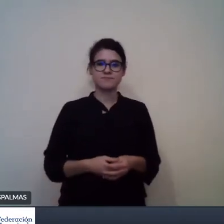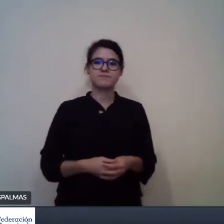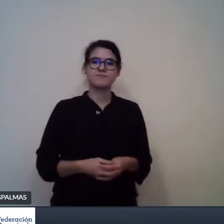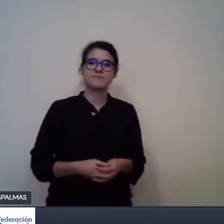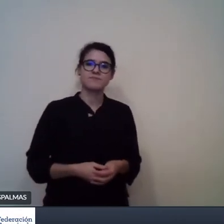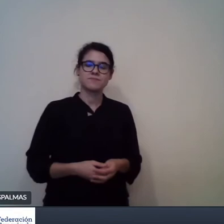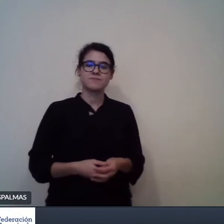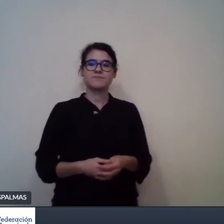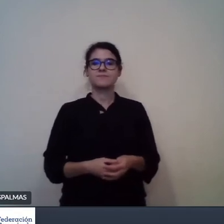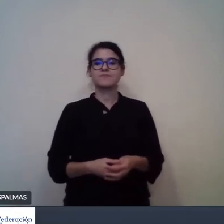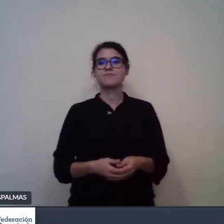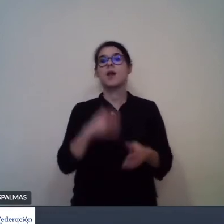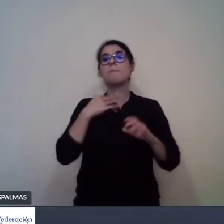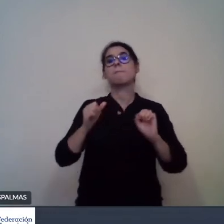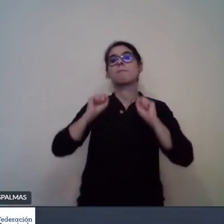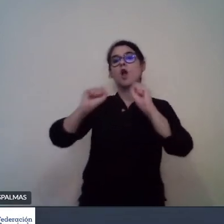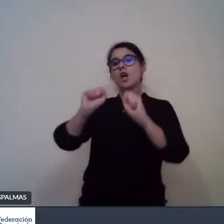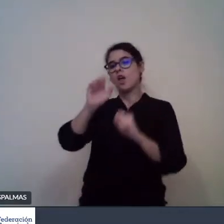Bloque directo central.